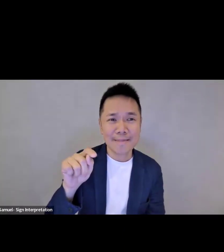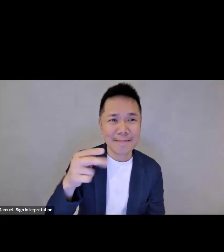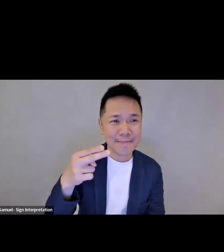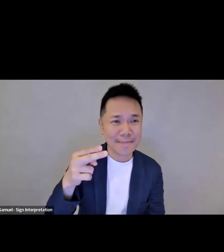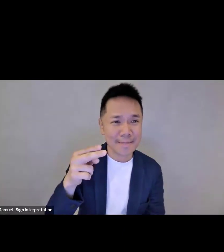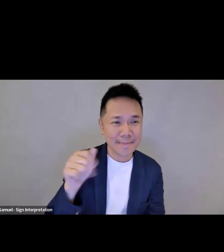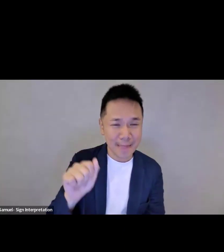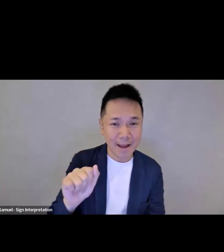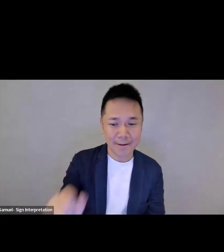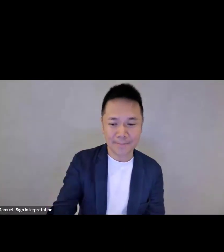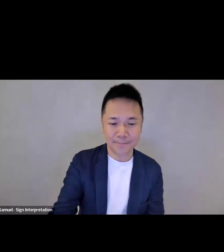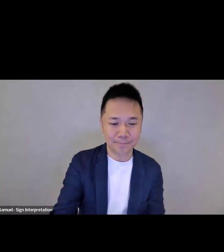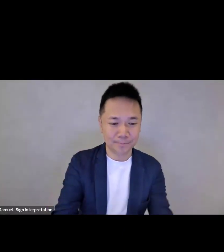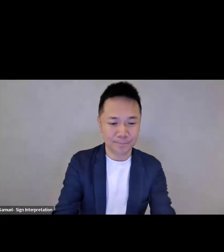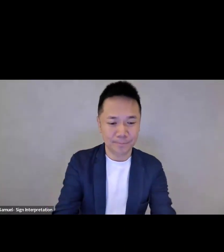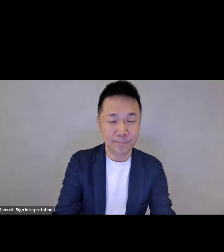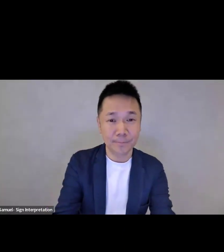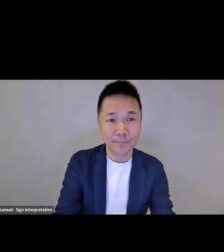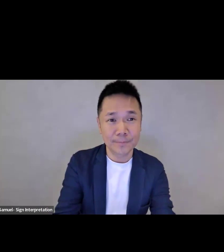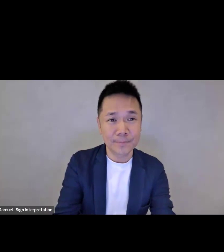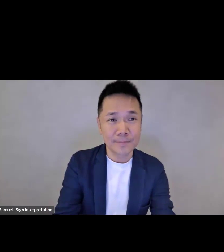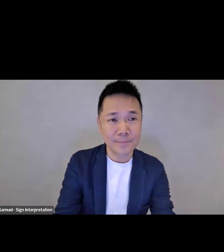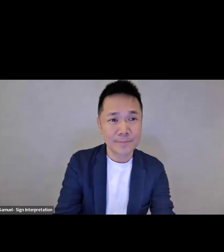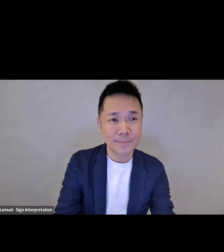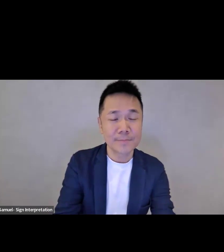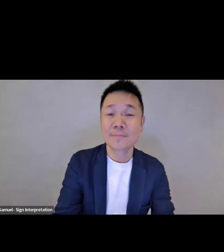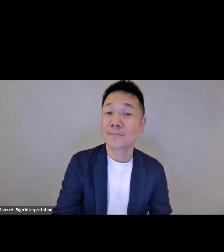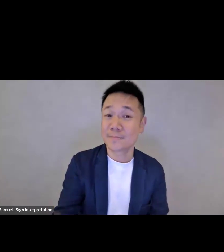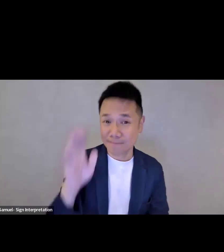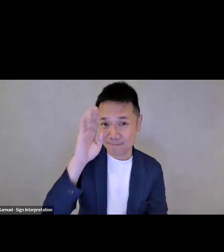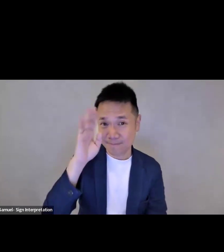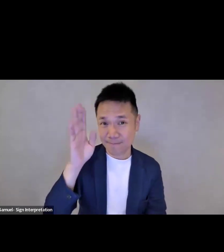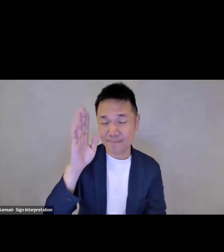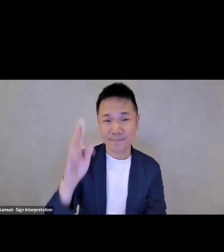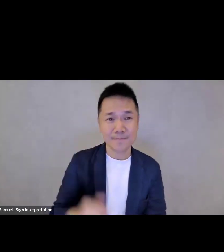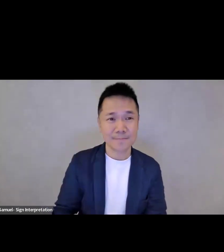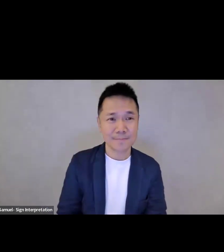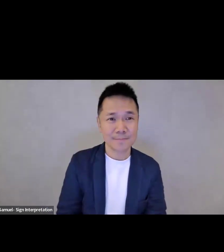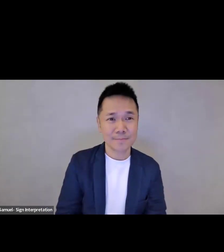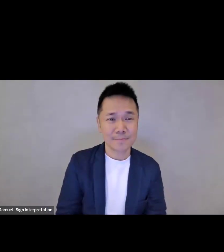大家可以举手发言。